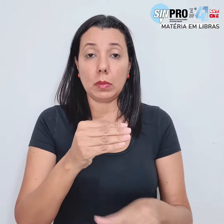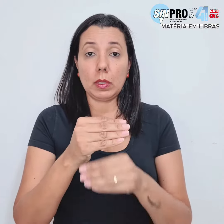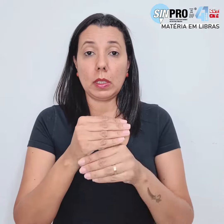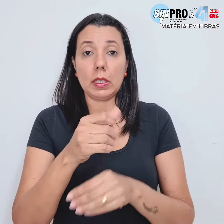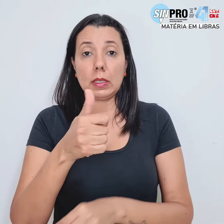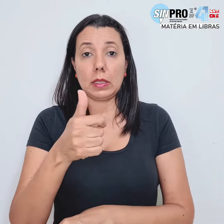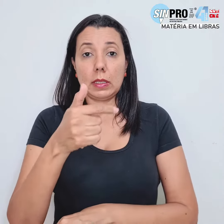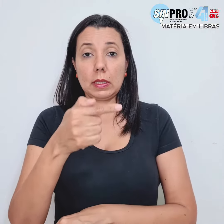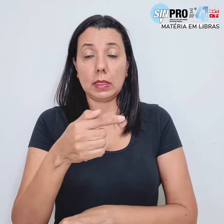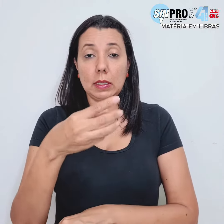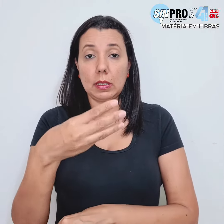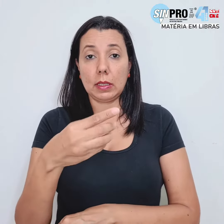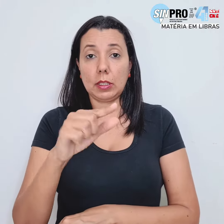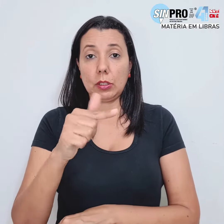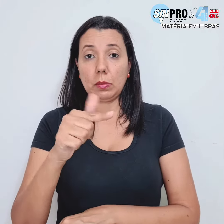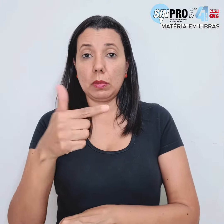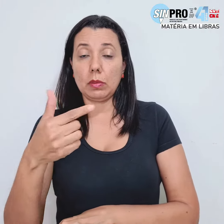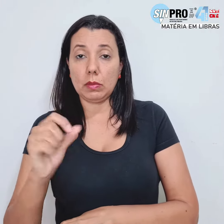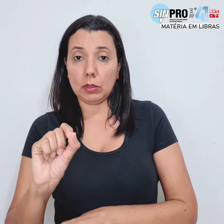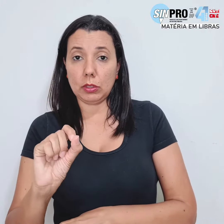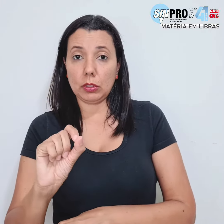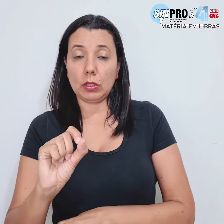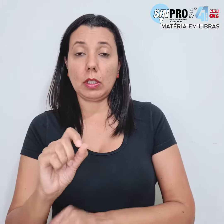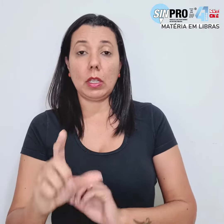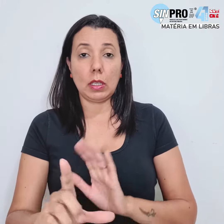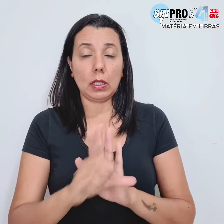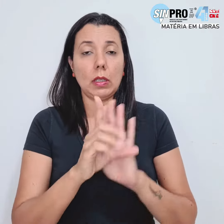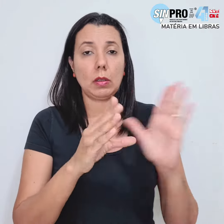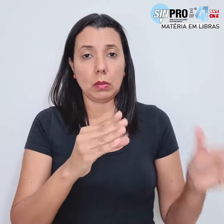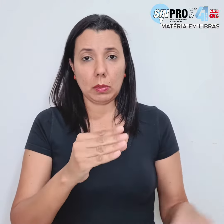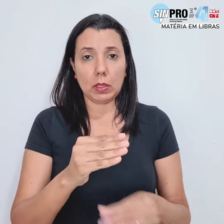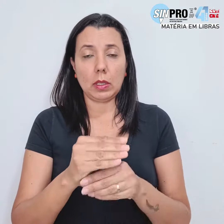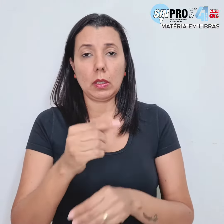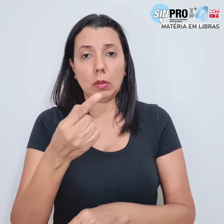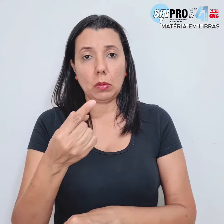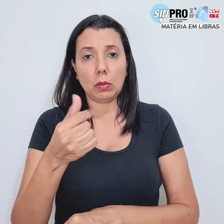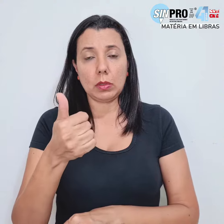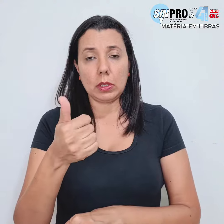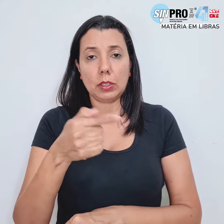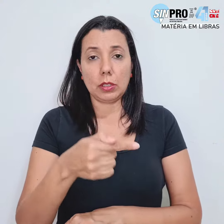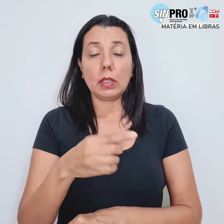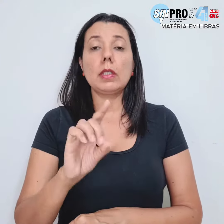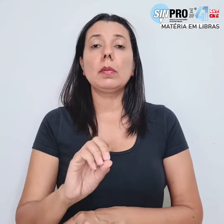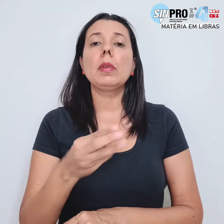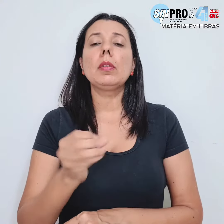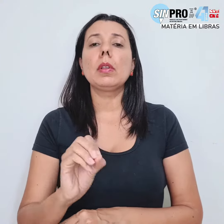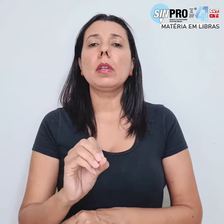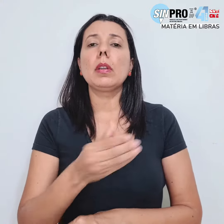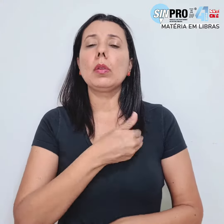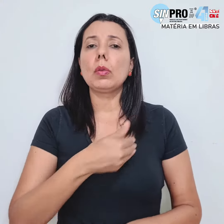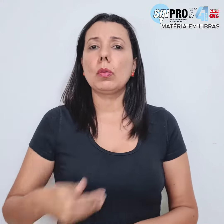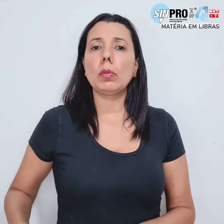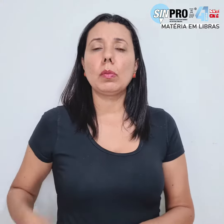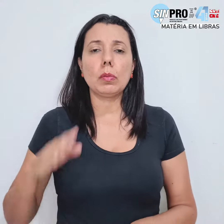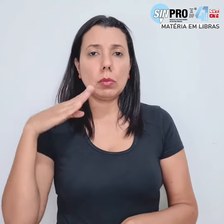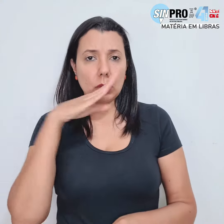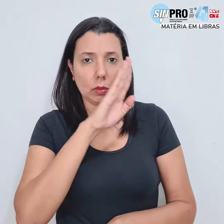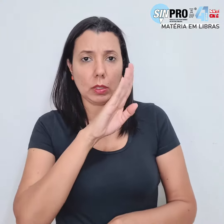173 de 2020. A Lei Complementar 173, editada pelo governo Bolsonaro,